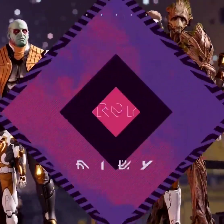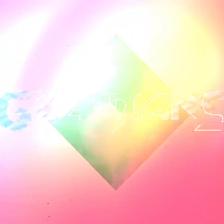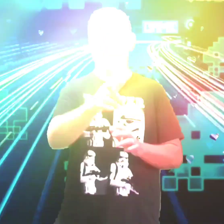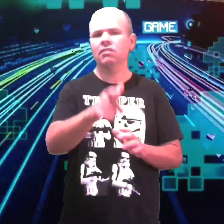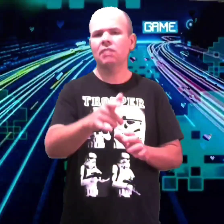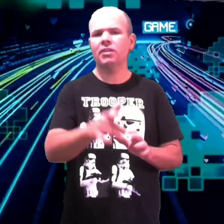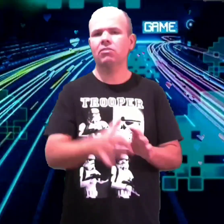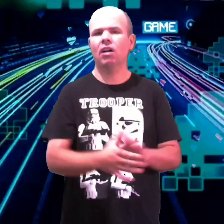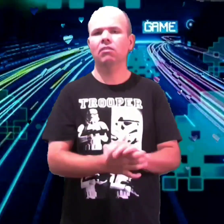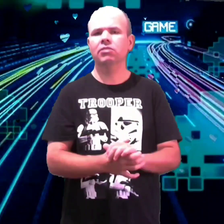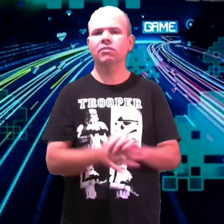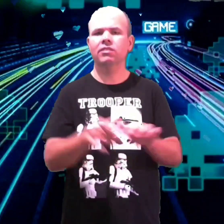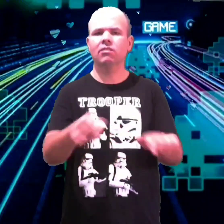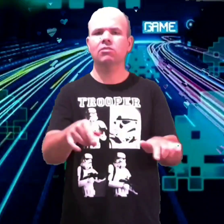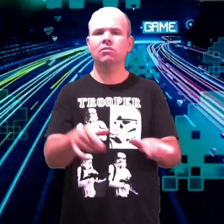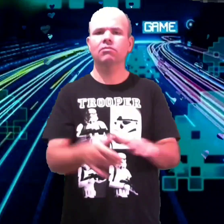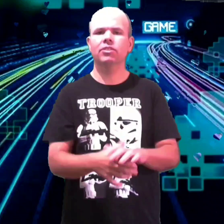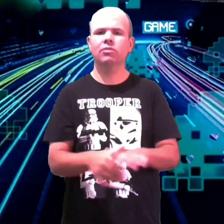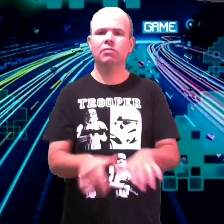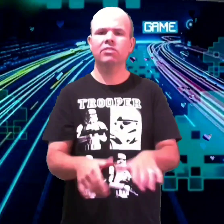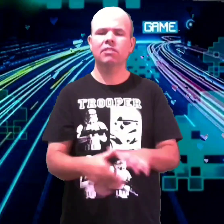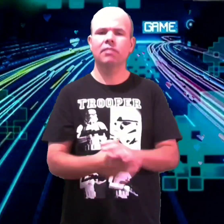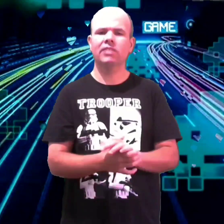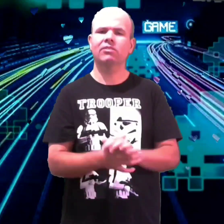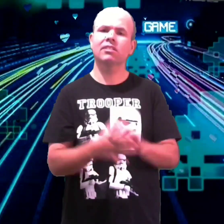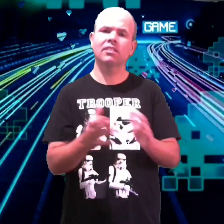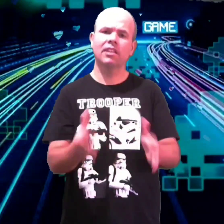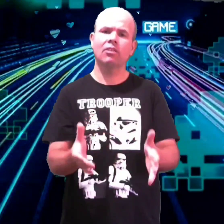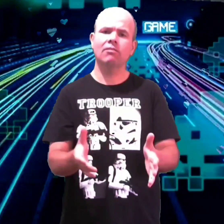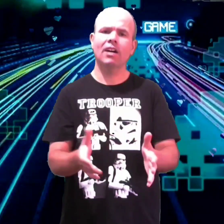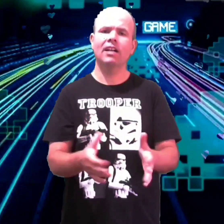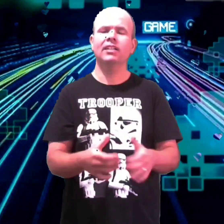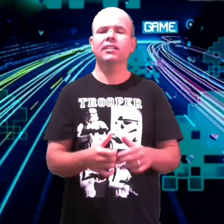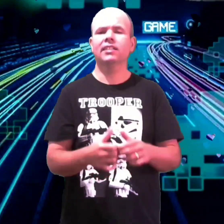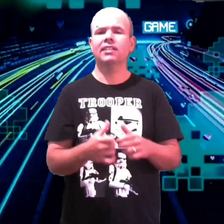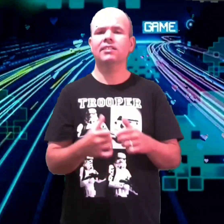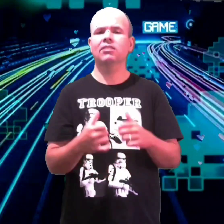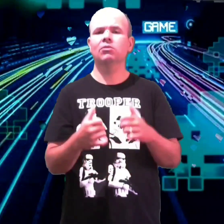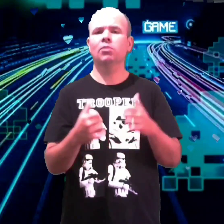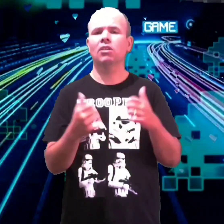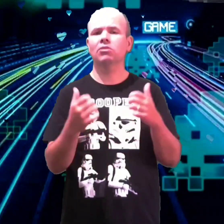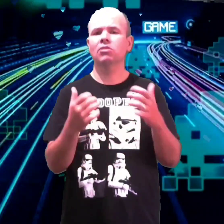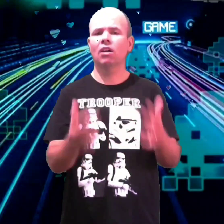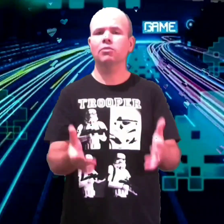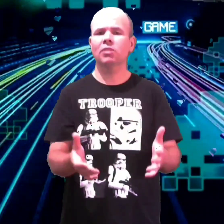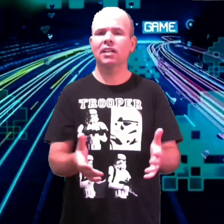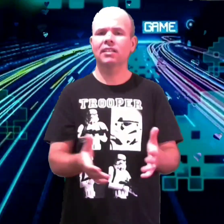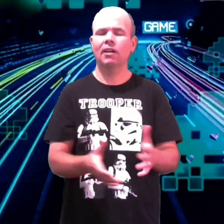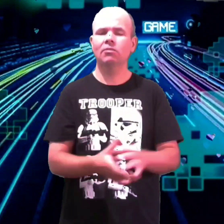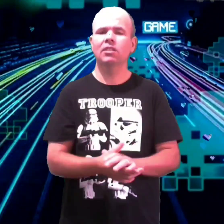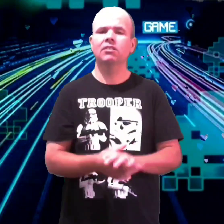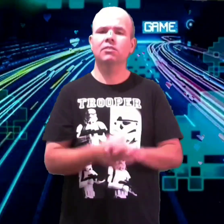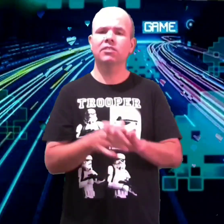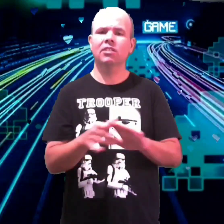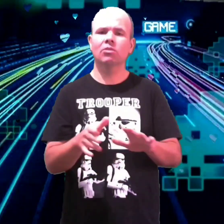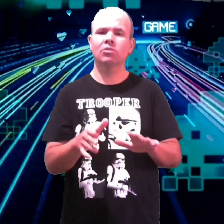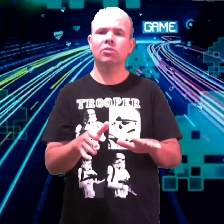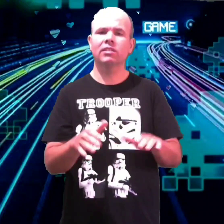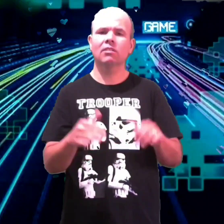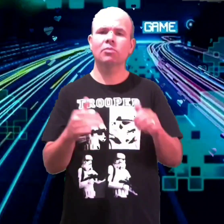Então aí, pessoal, se você gostou do vídeo, comente aí embaixo. Estou tentando inovar, trazendo blocos novos para o canal. Se você gostou, então é porque eu